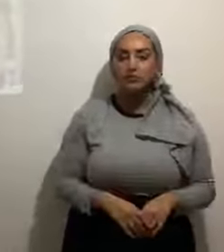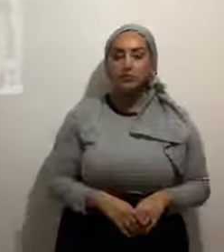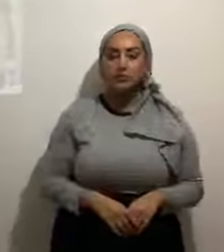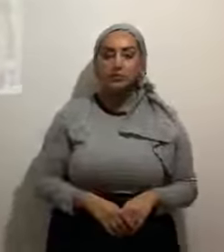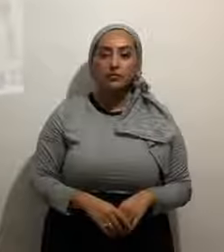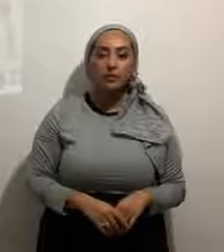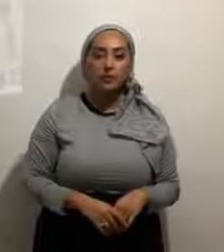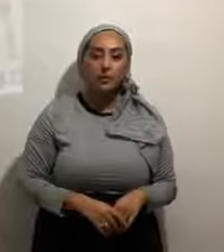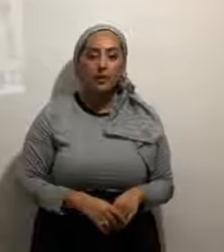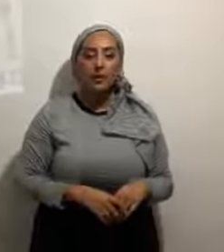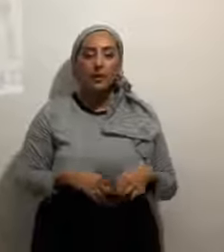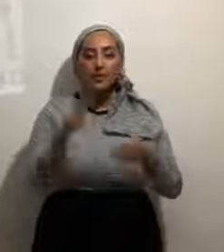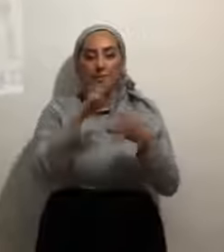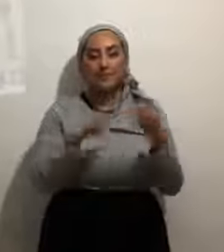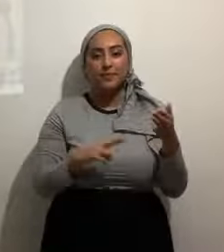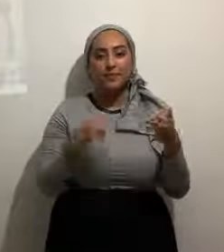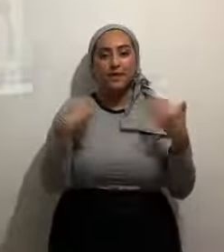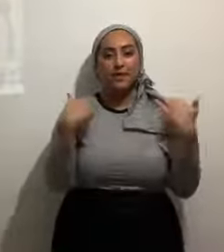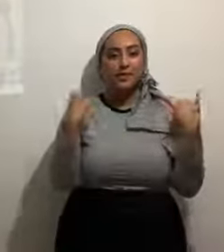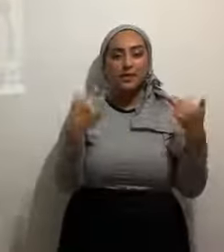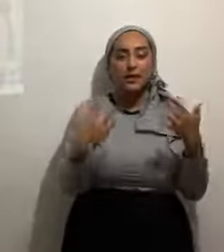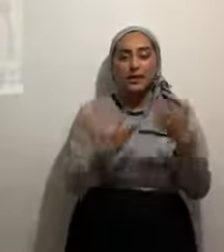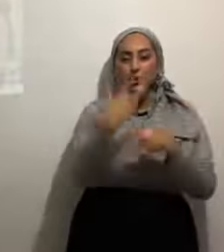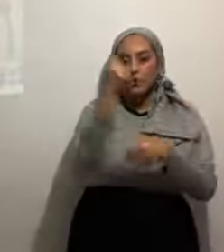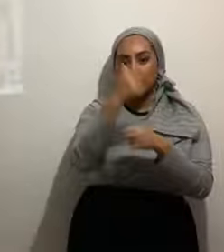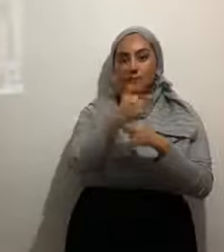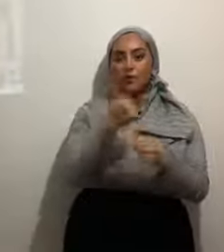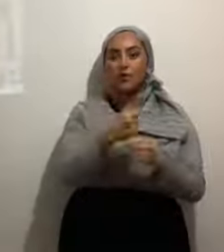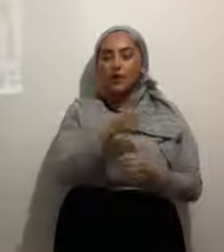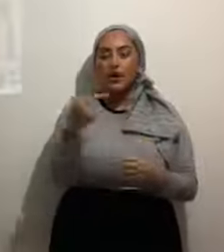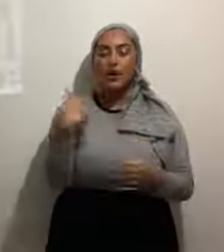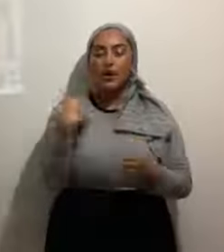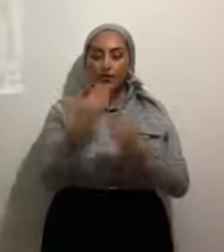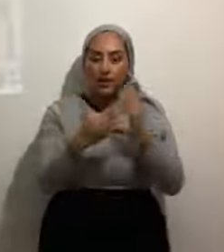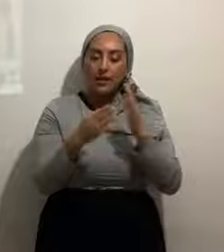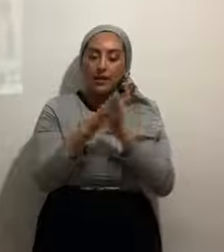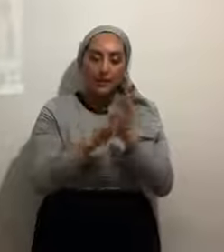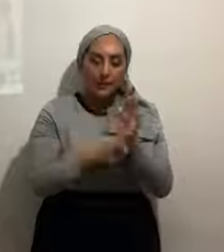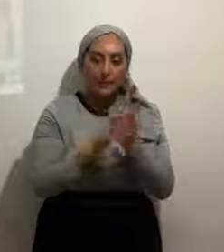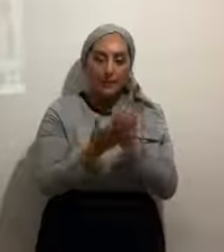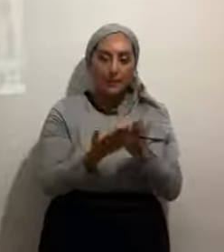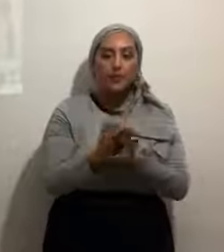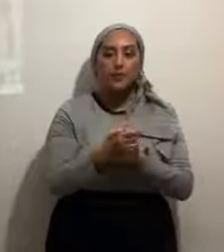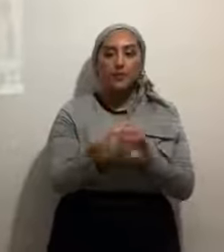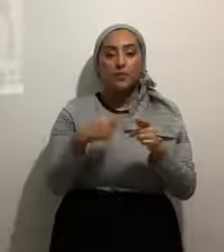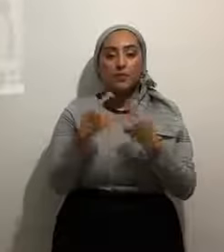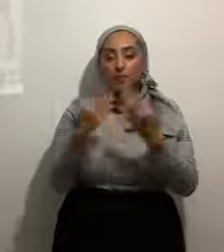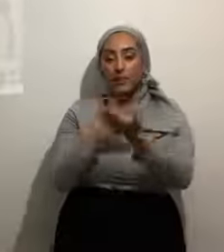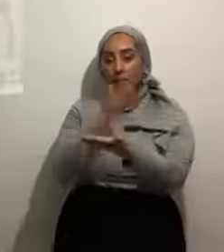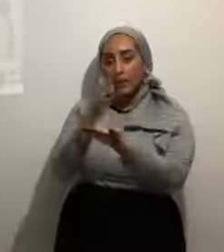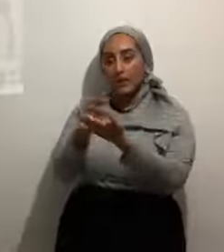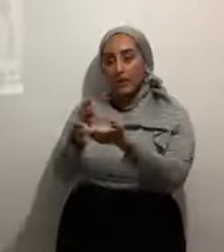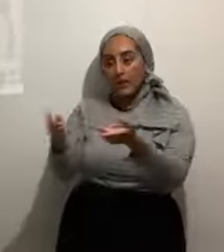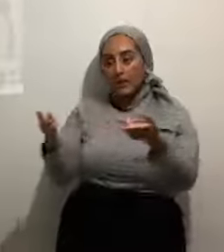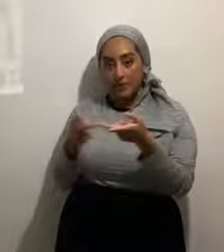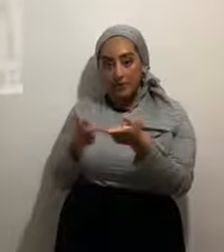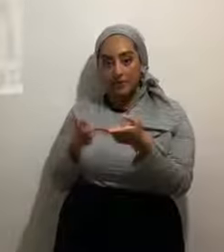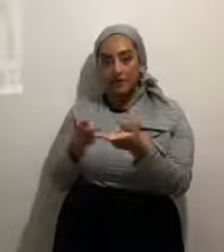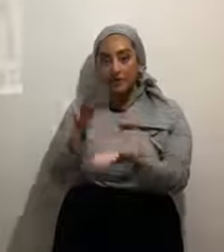voy a leer tal cual porque hay muchos nuevecitos y tienen ciertas Biblias, ¿sí? Y cuando llegaron al lugar llamado La Calavera, le colgaron allí,